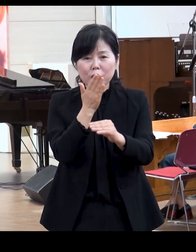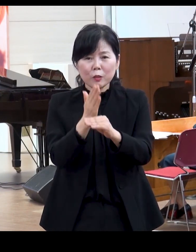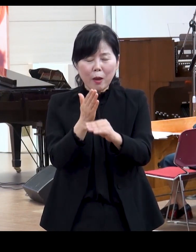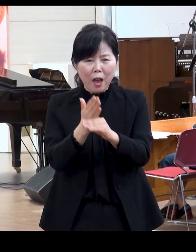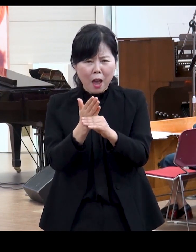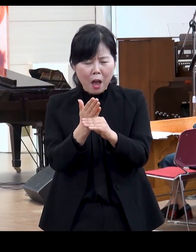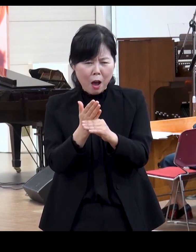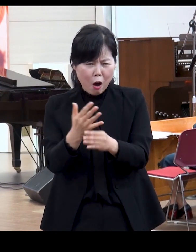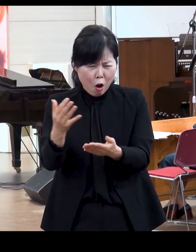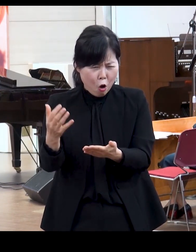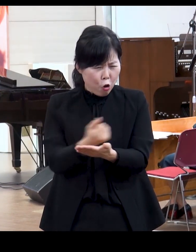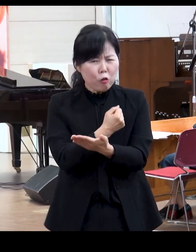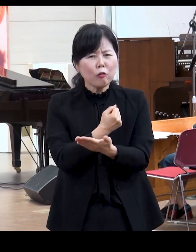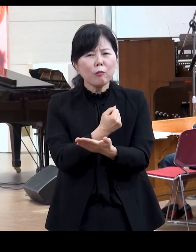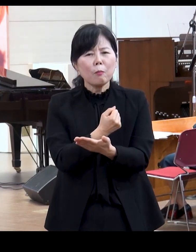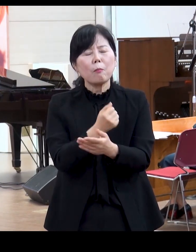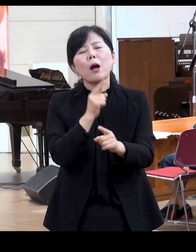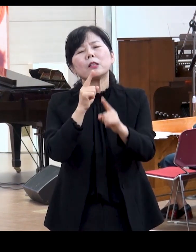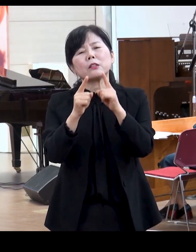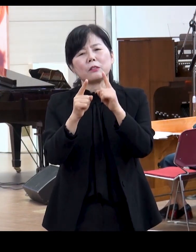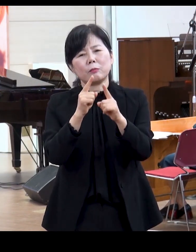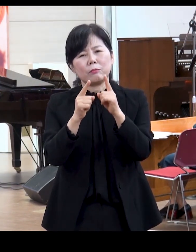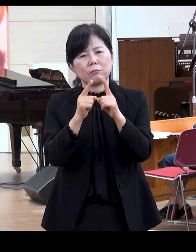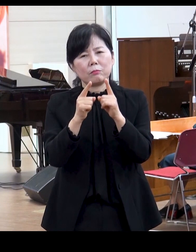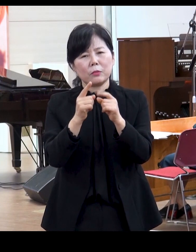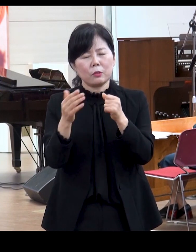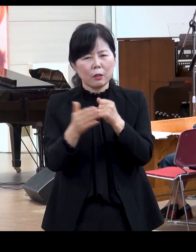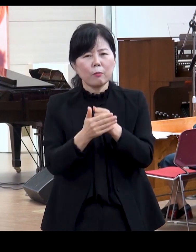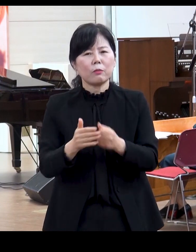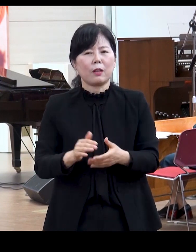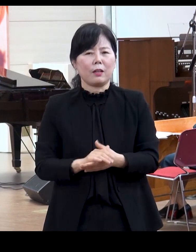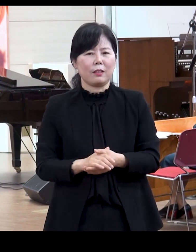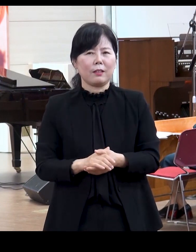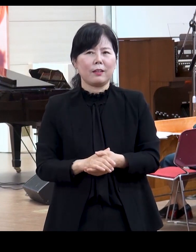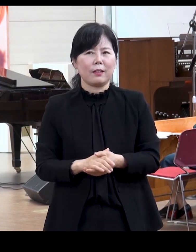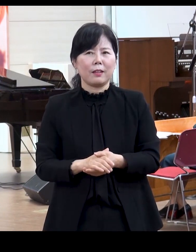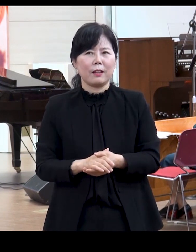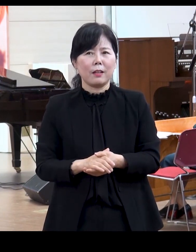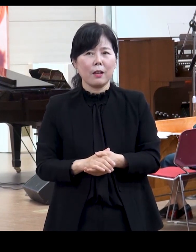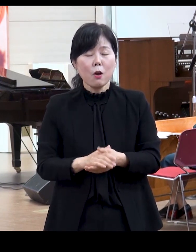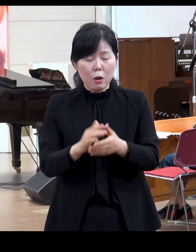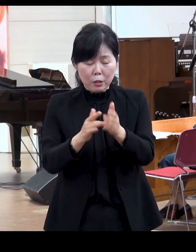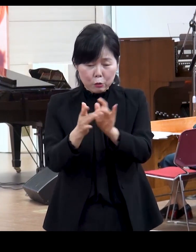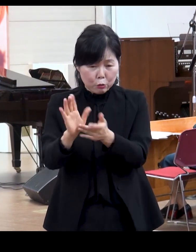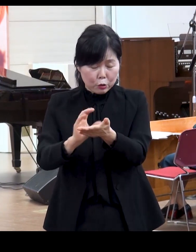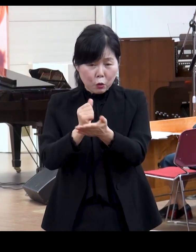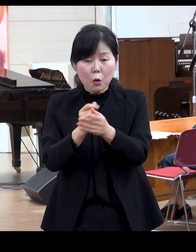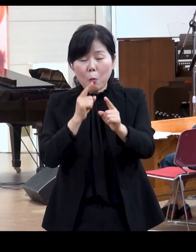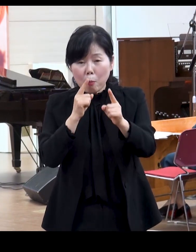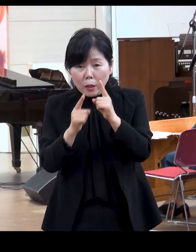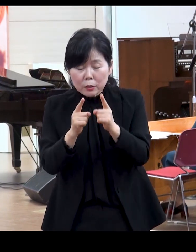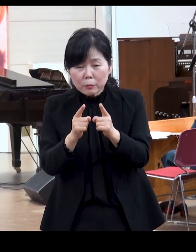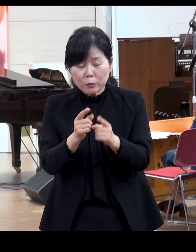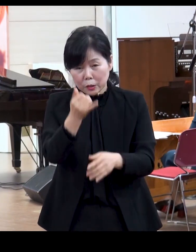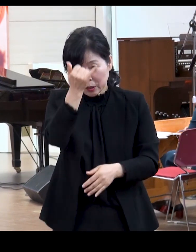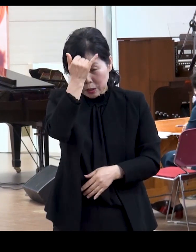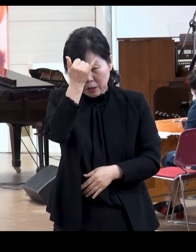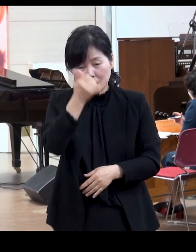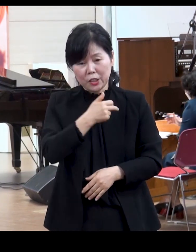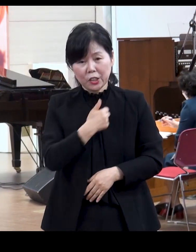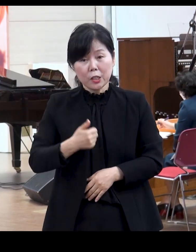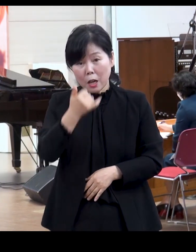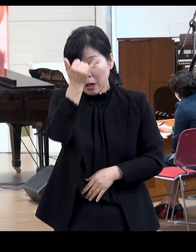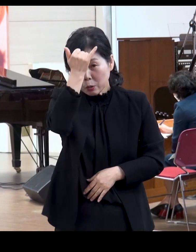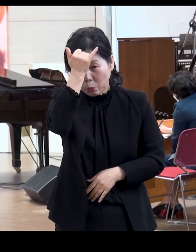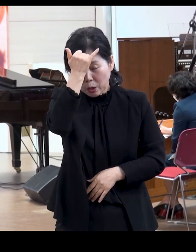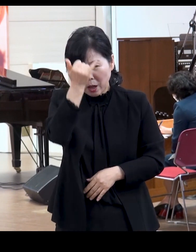꿰뚫는 그 통찰 때문에 제가 충격을 받았어요. 예, 맞습니다. 우리 주님의 말씀, 복음의 핵심, 제자도의 절정은요, 바로